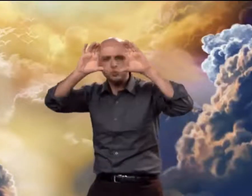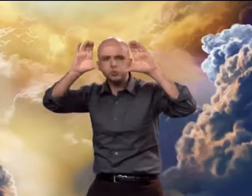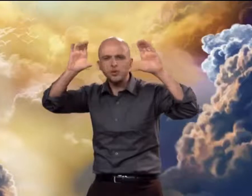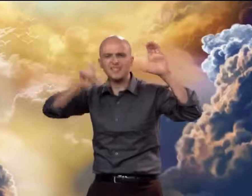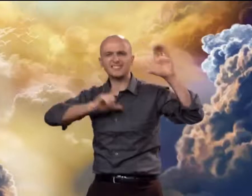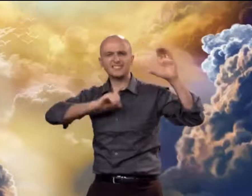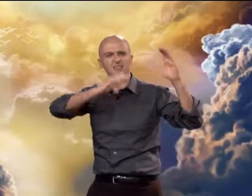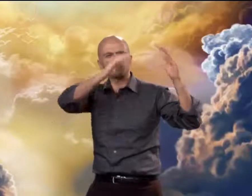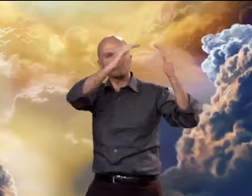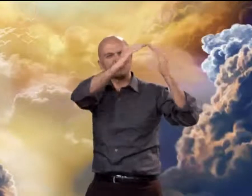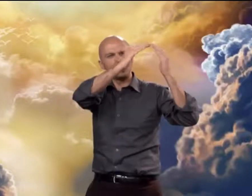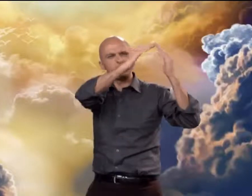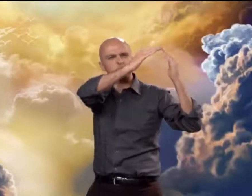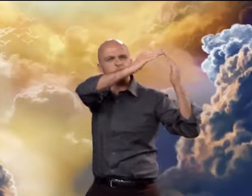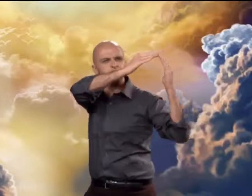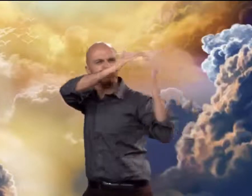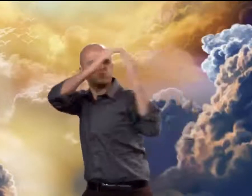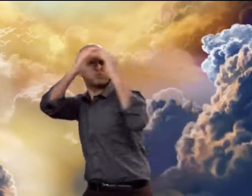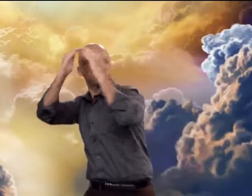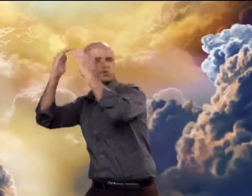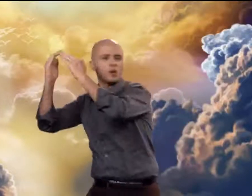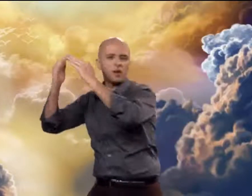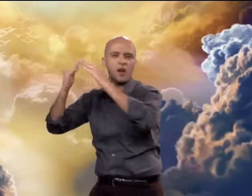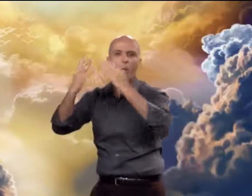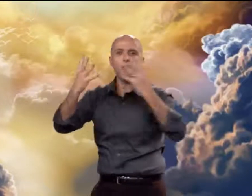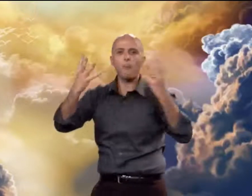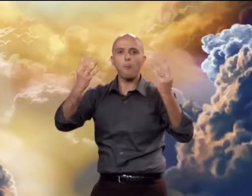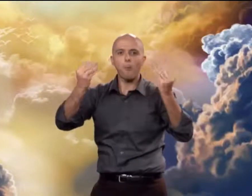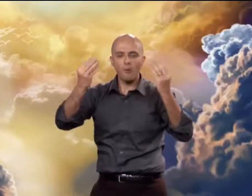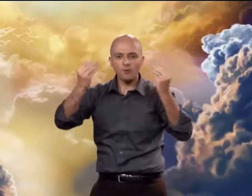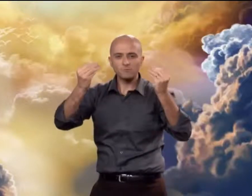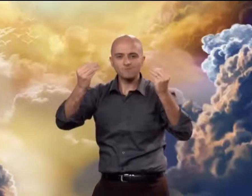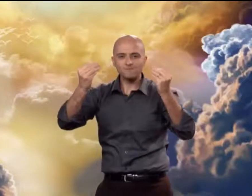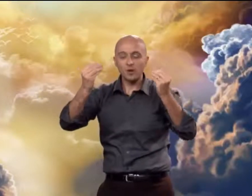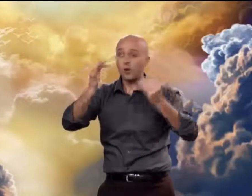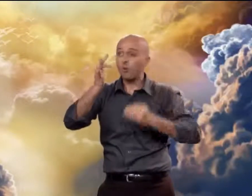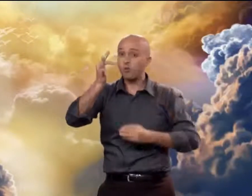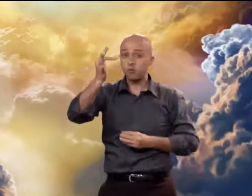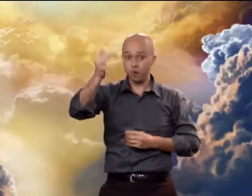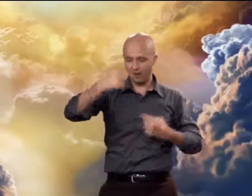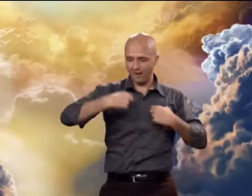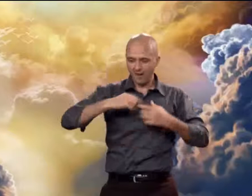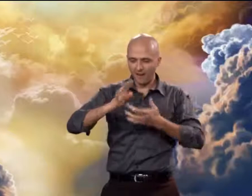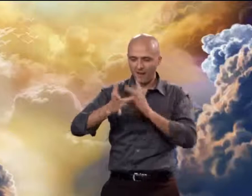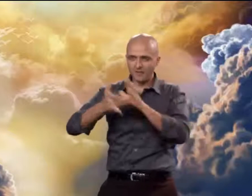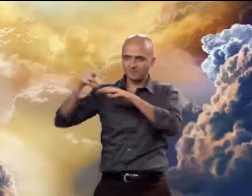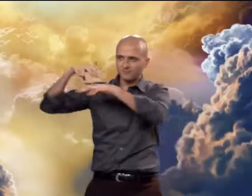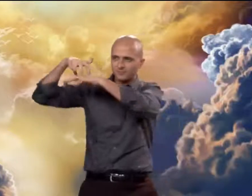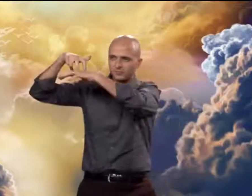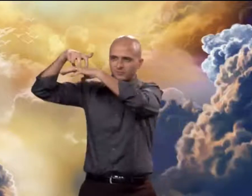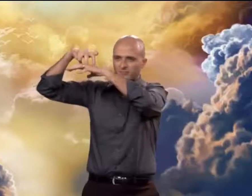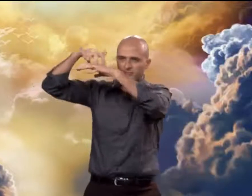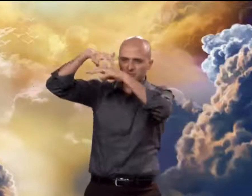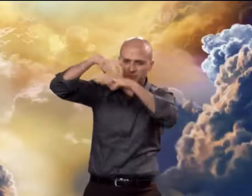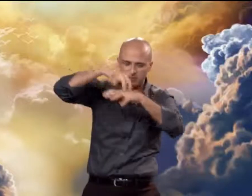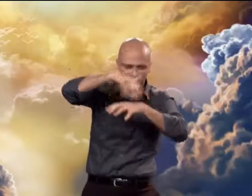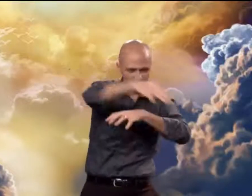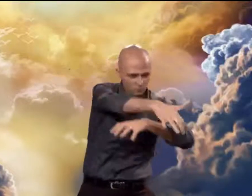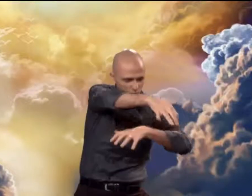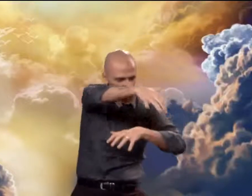e os levarei para mim, para que vocês estejam onde eu estiver." Quando o Filho do Homem vier em sua glória, com